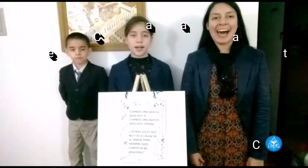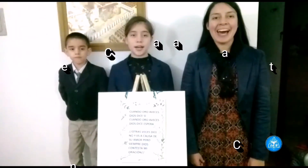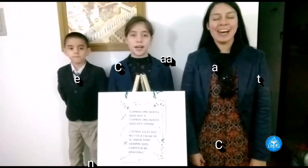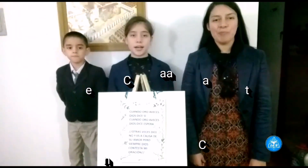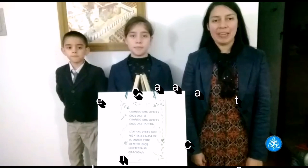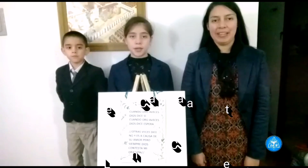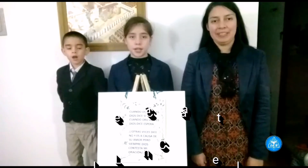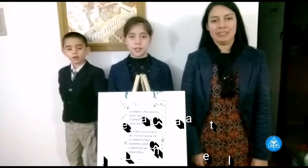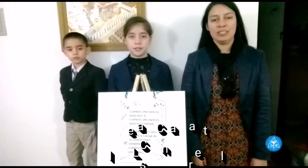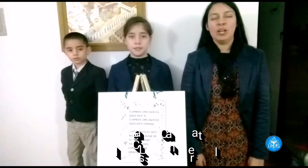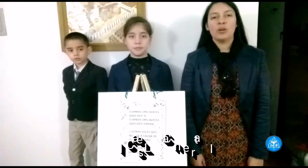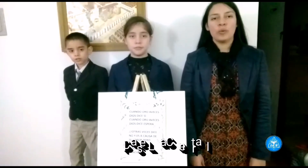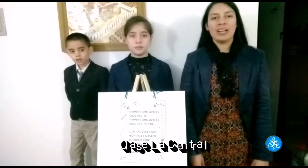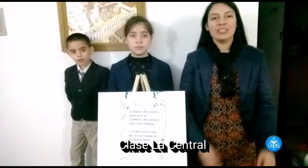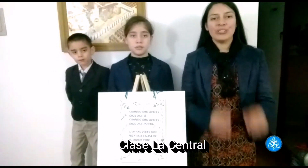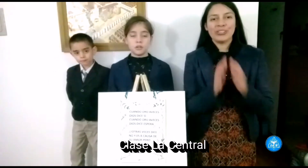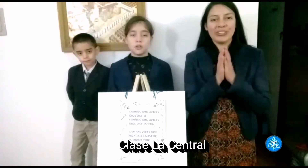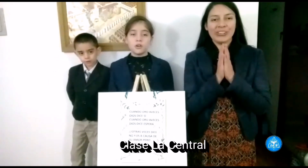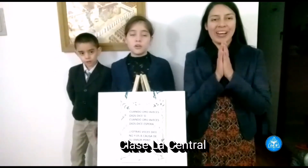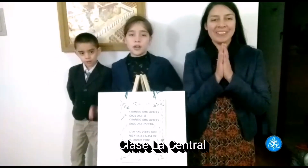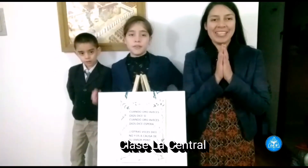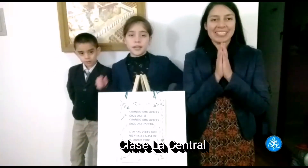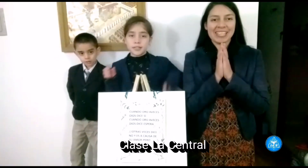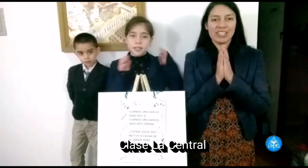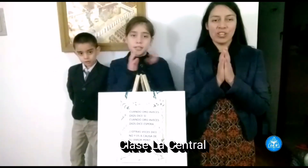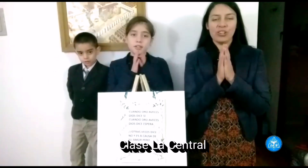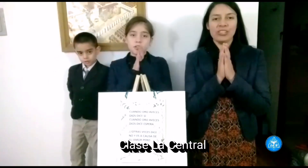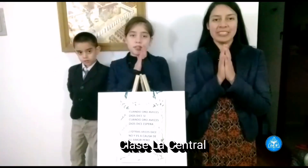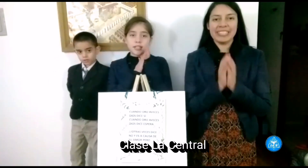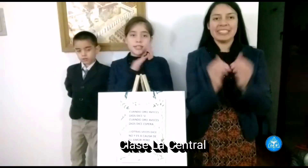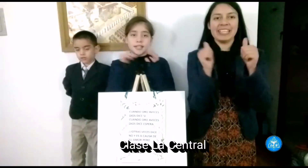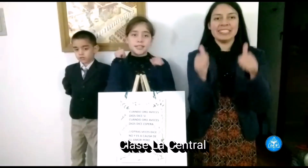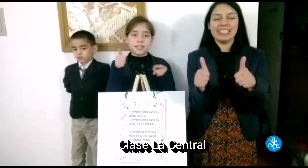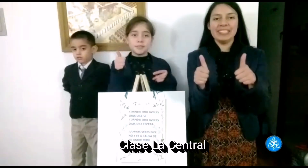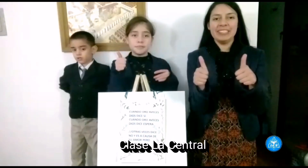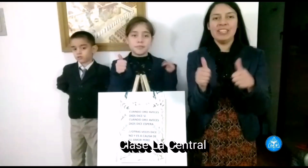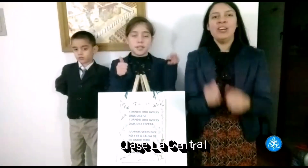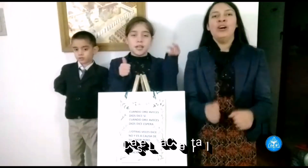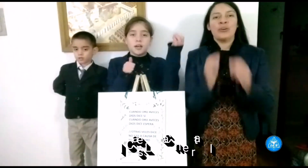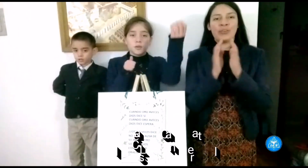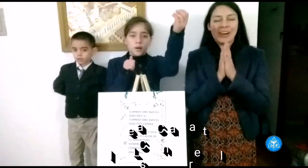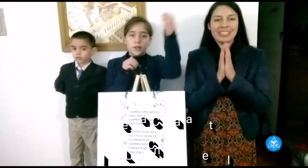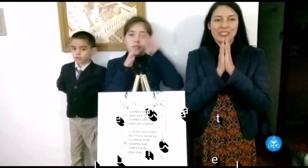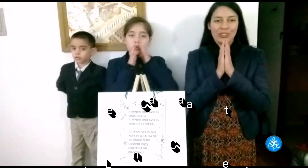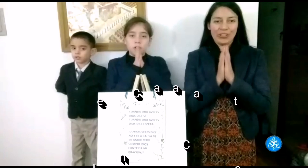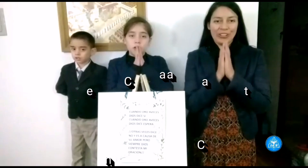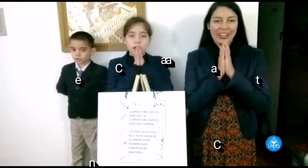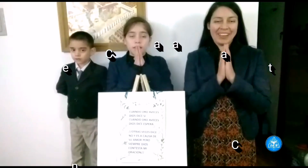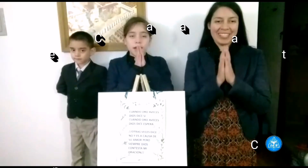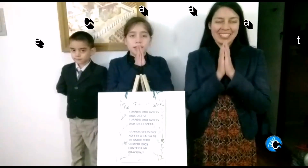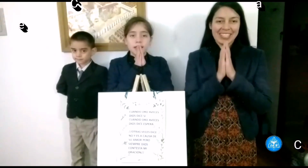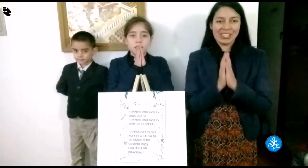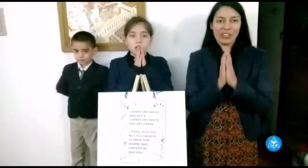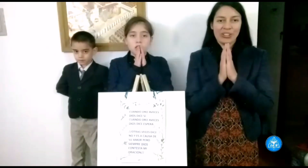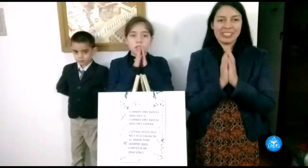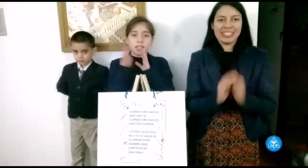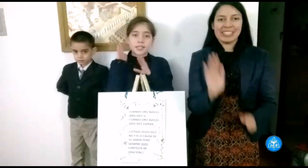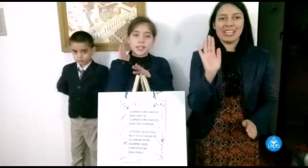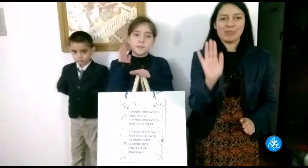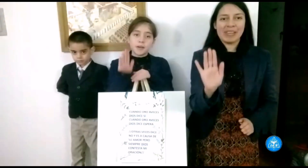Amén. Cuando ora, dice Dios, dice sí. Cuando ora, a veces Dios dice